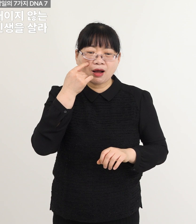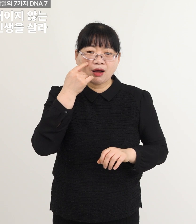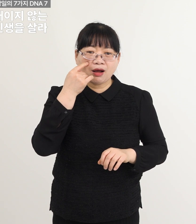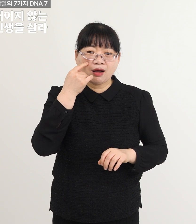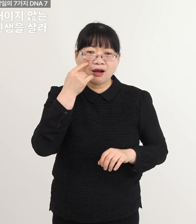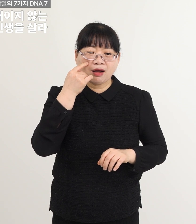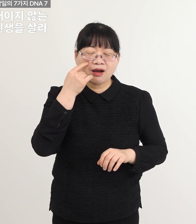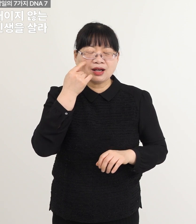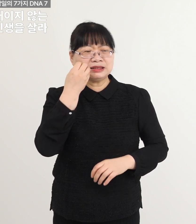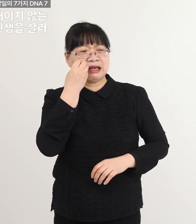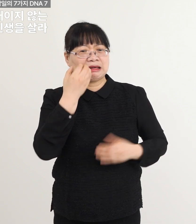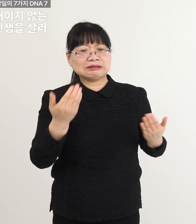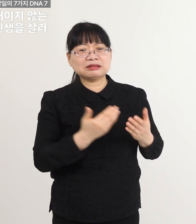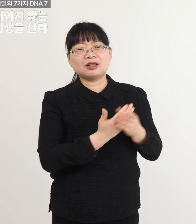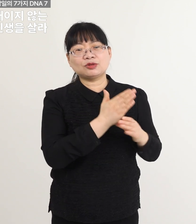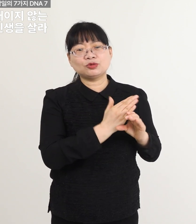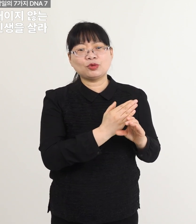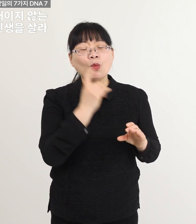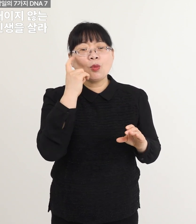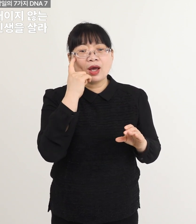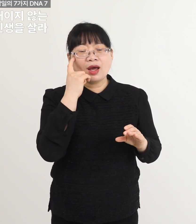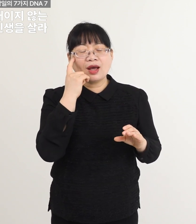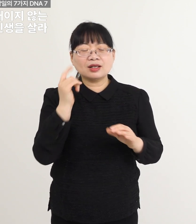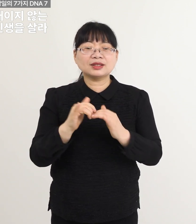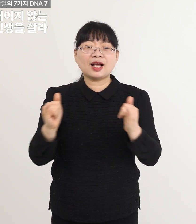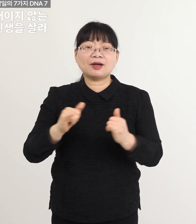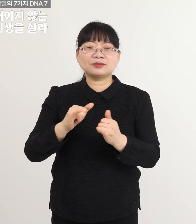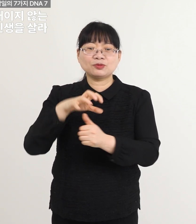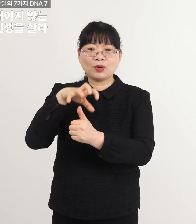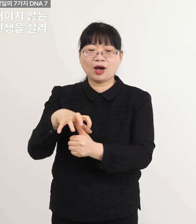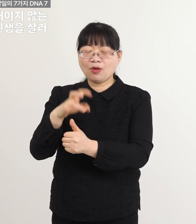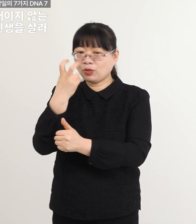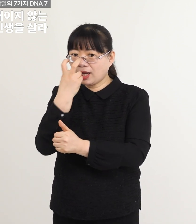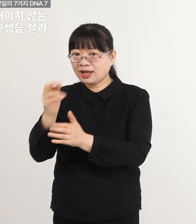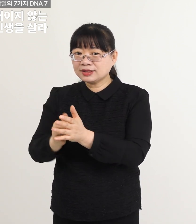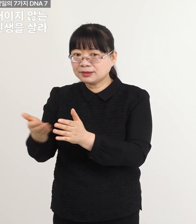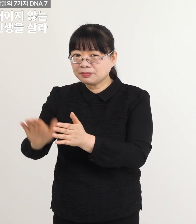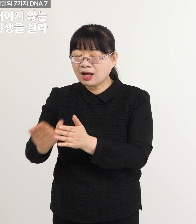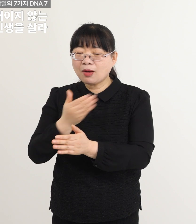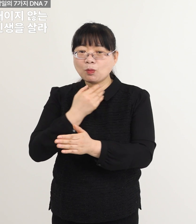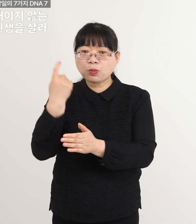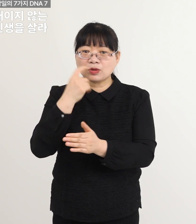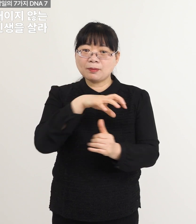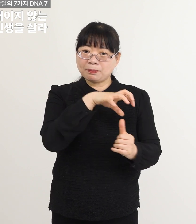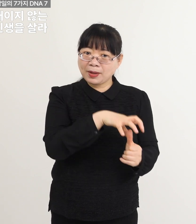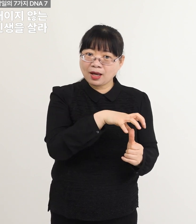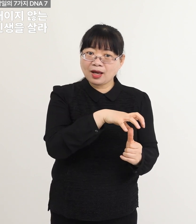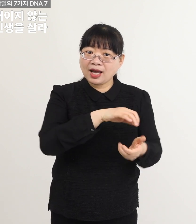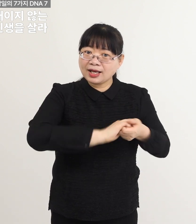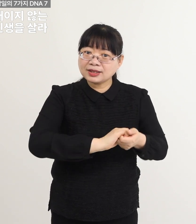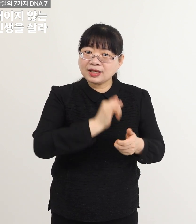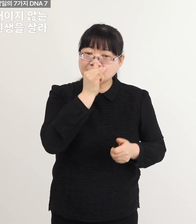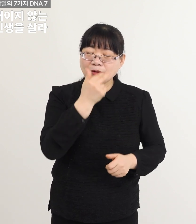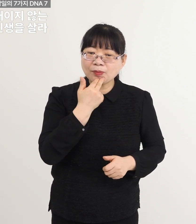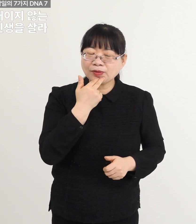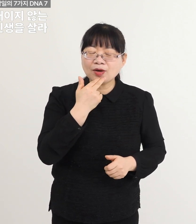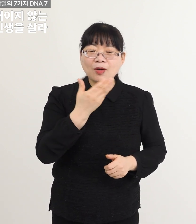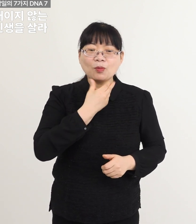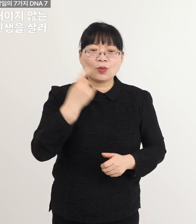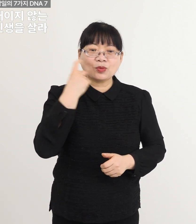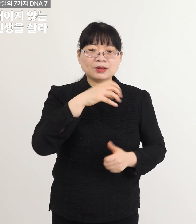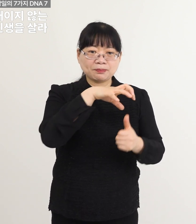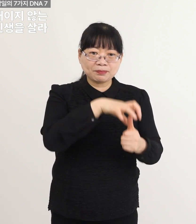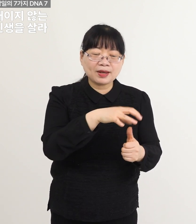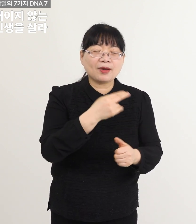묶이고 감시당하고 갇혔지만 복음은 매입니까? 안 매입니까? 복음은